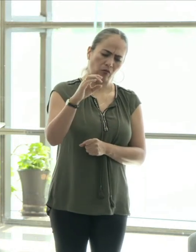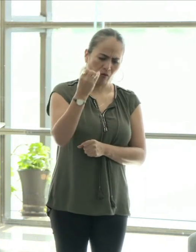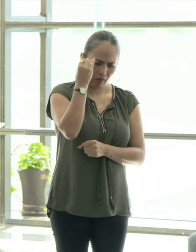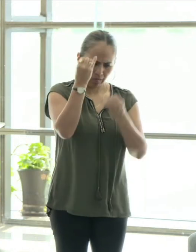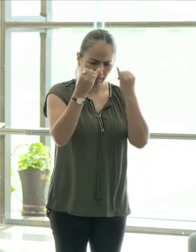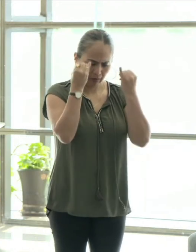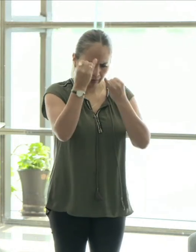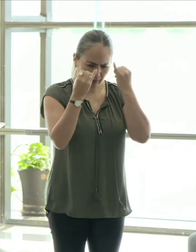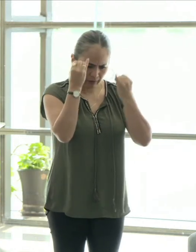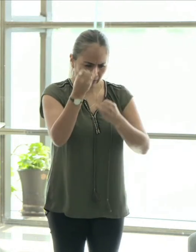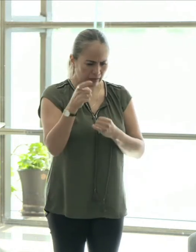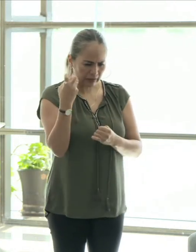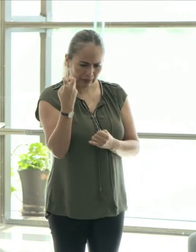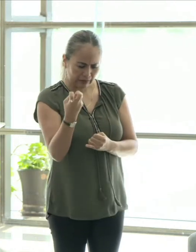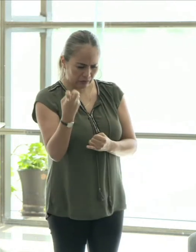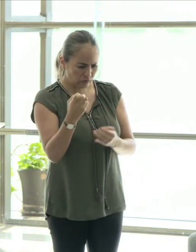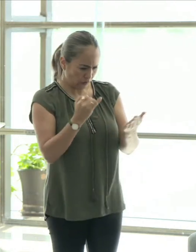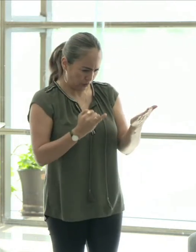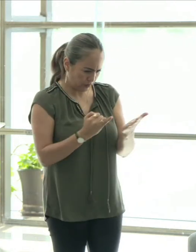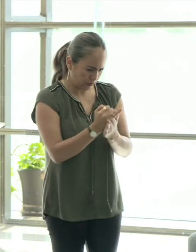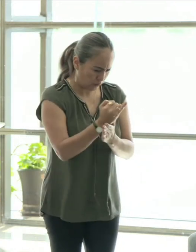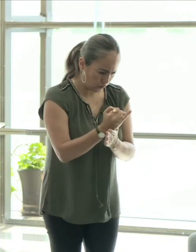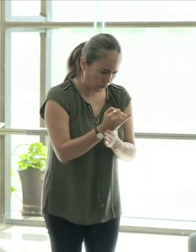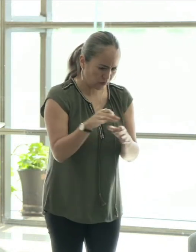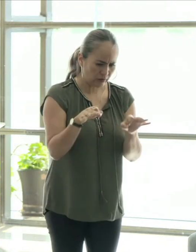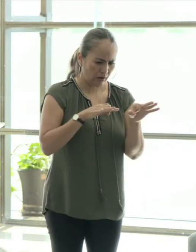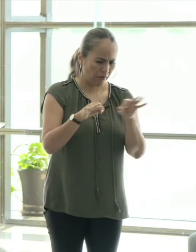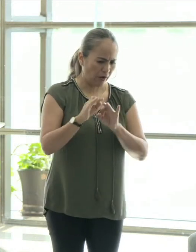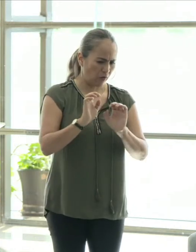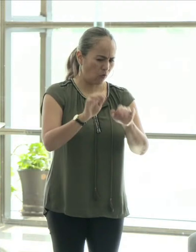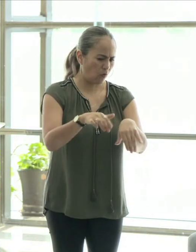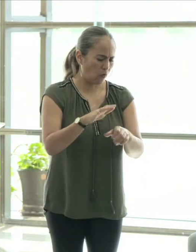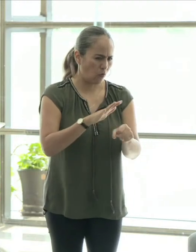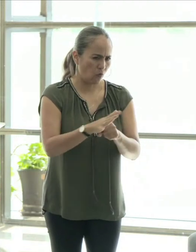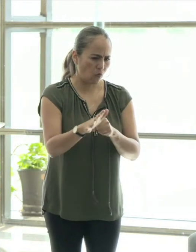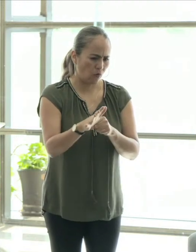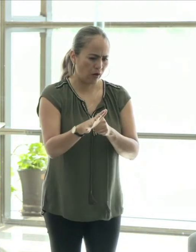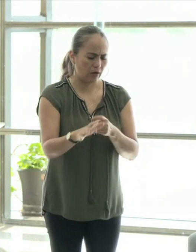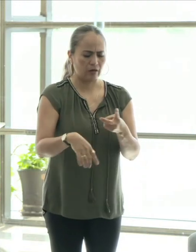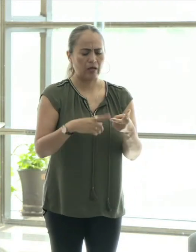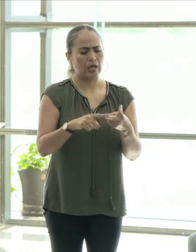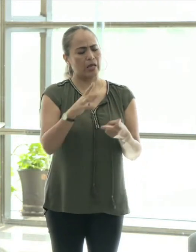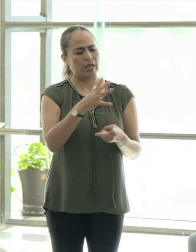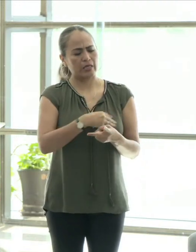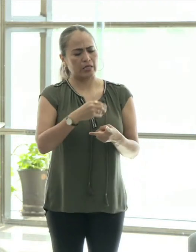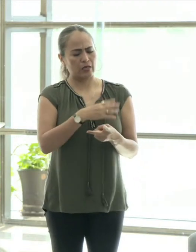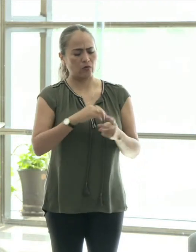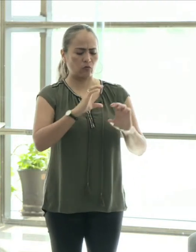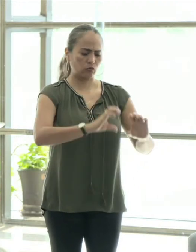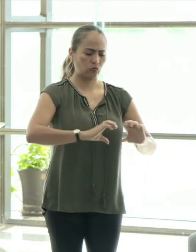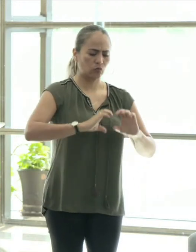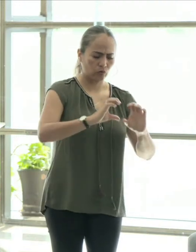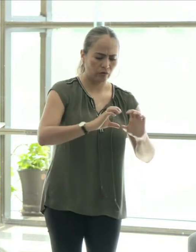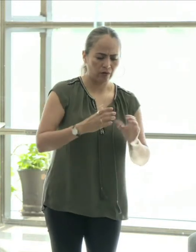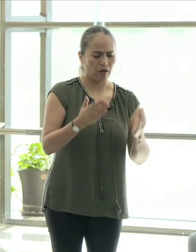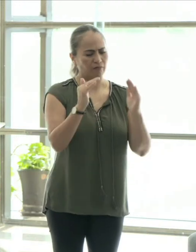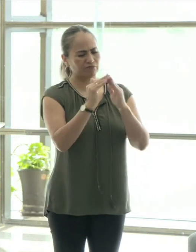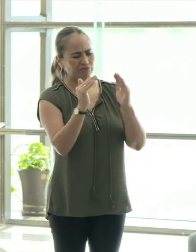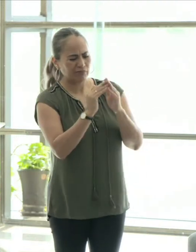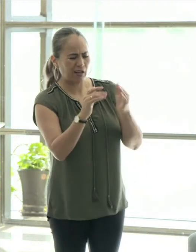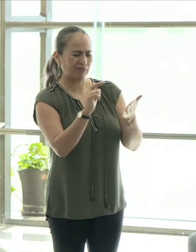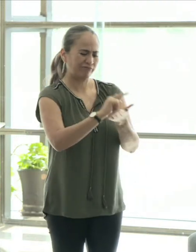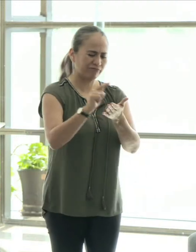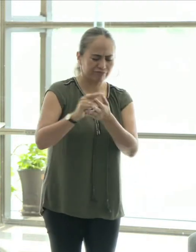importante las decisiones respecto al empleo en las mujeres el cuidado de los hijos y las tareas domésticas pues son factores